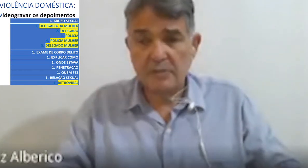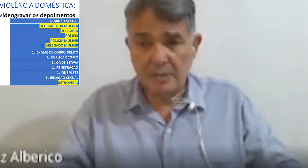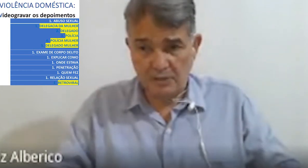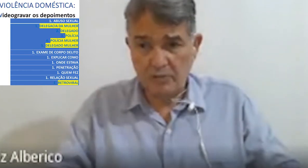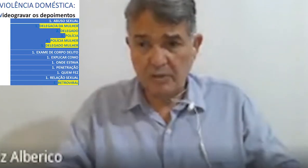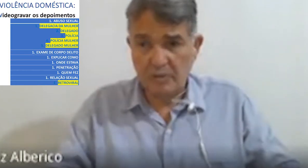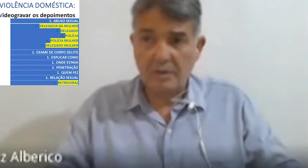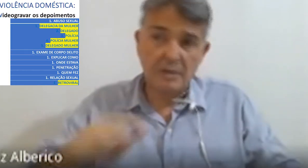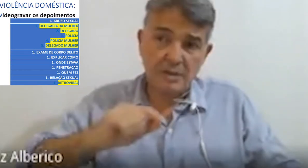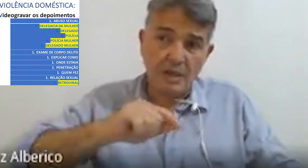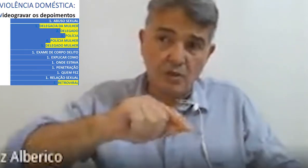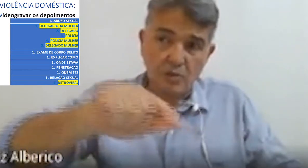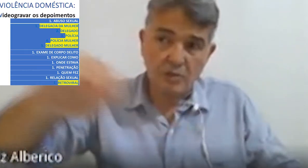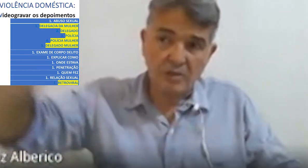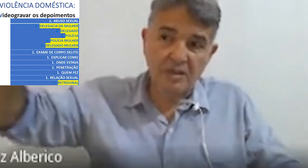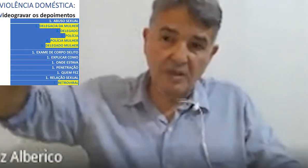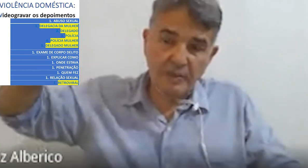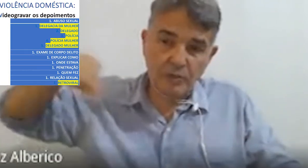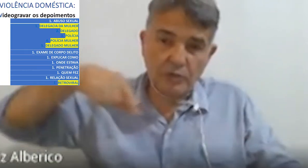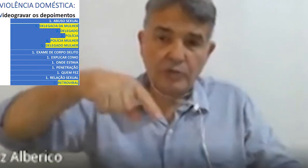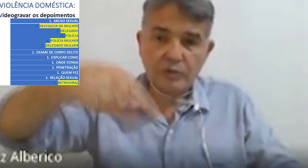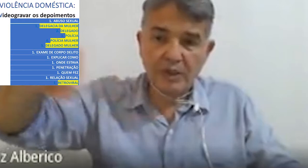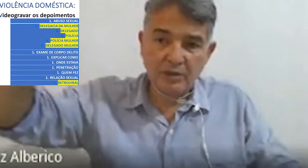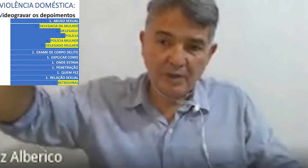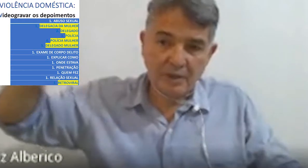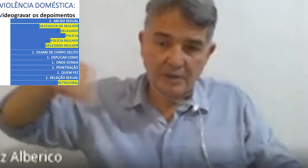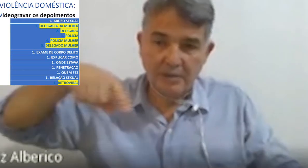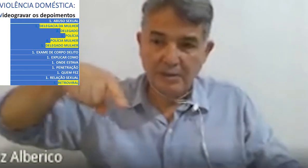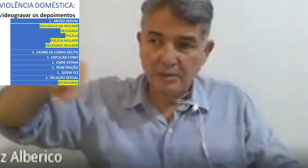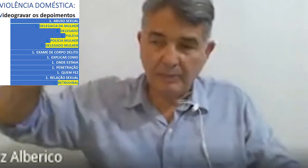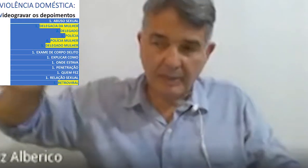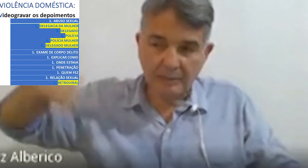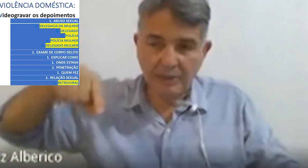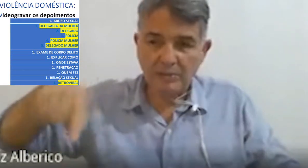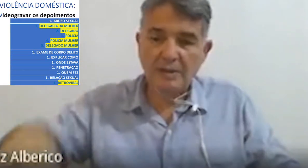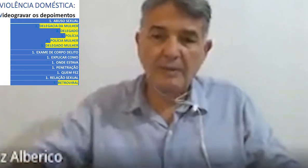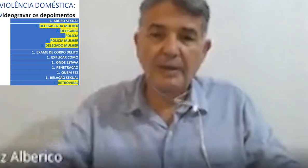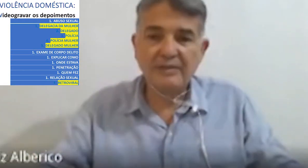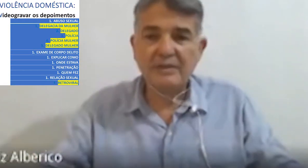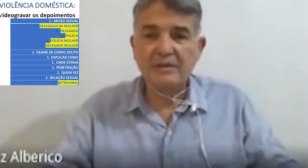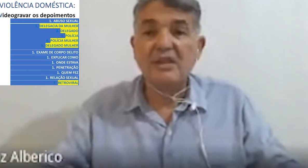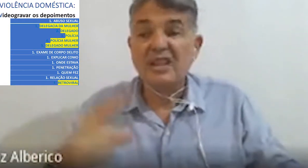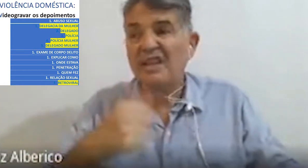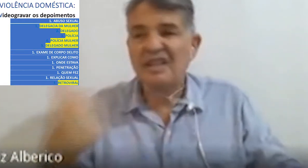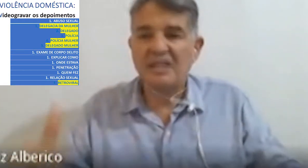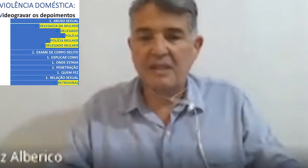Simplesmente a surda saiu dizendo para todo mundo dentro do departamento onde ele trabalhava que ele tinha transado com